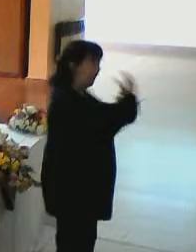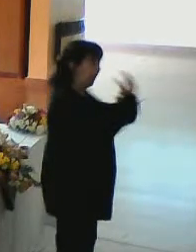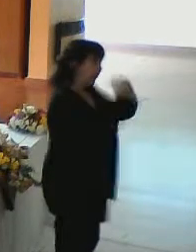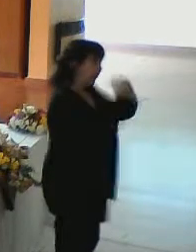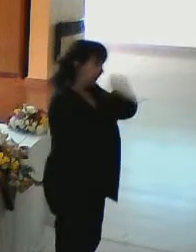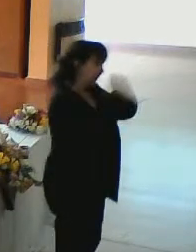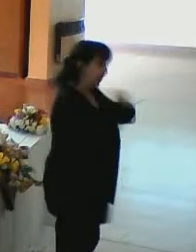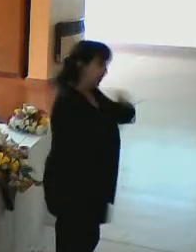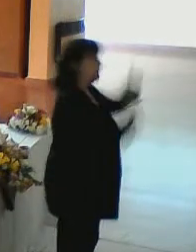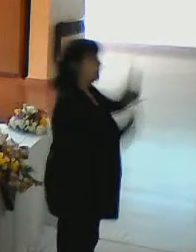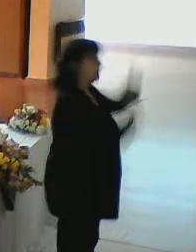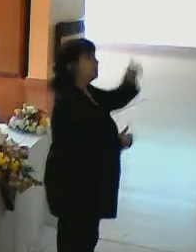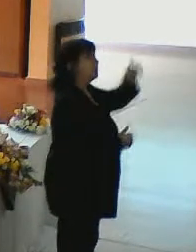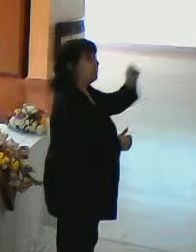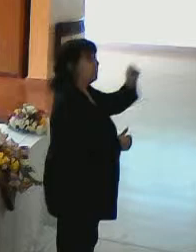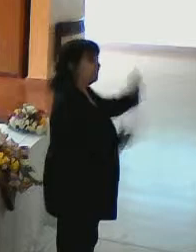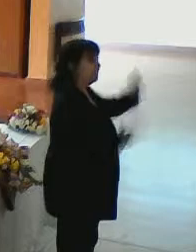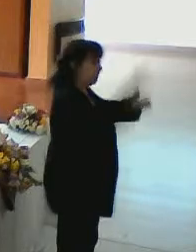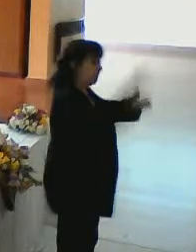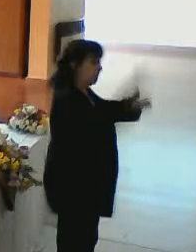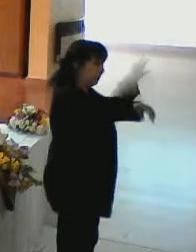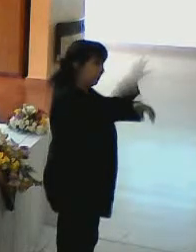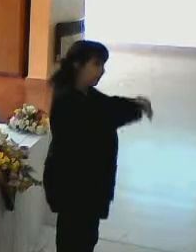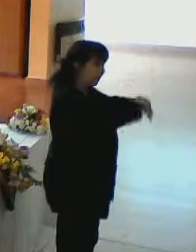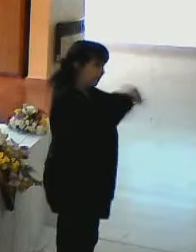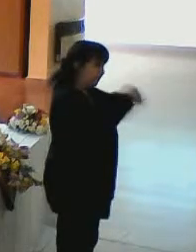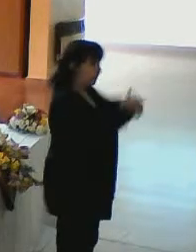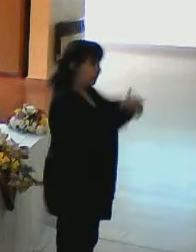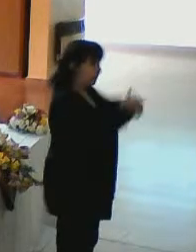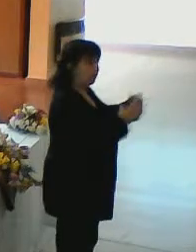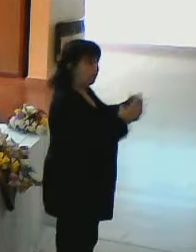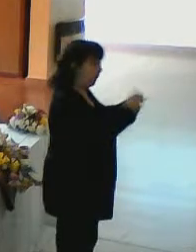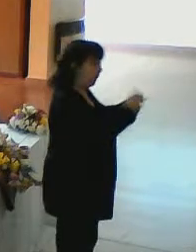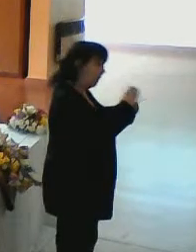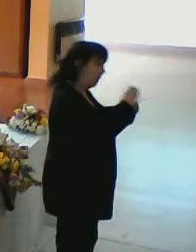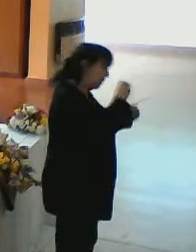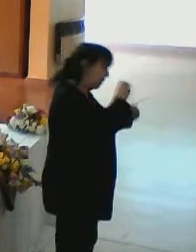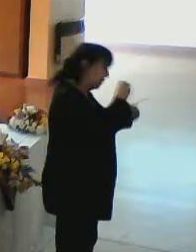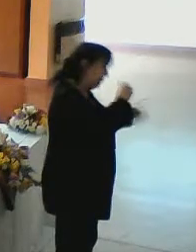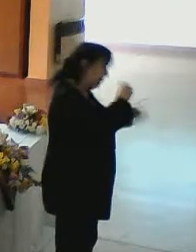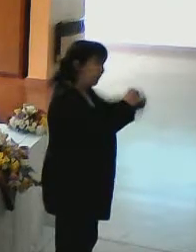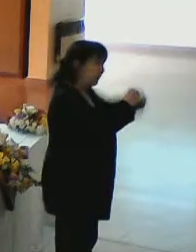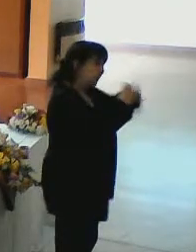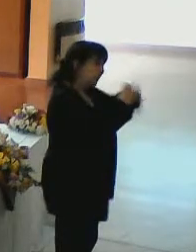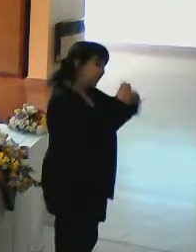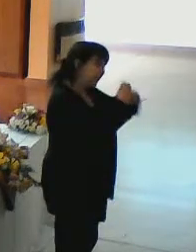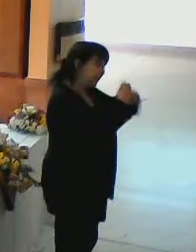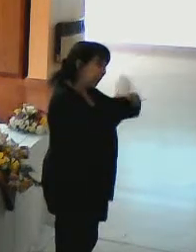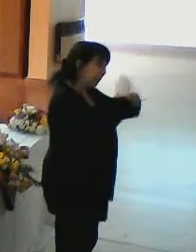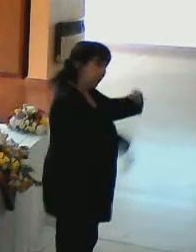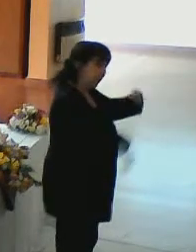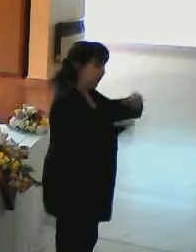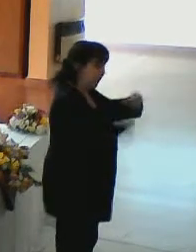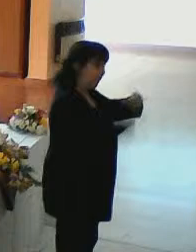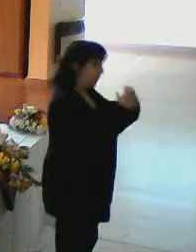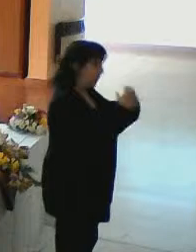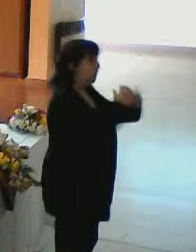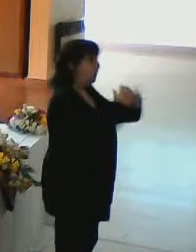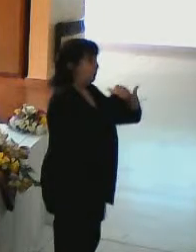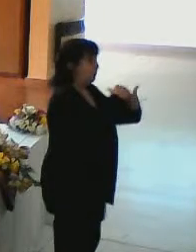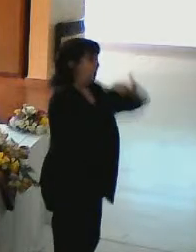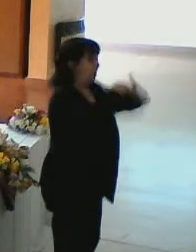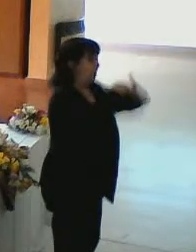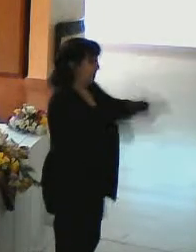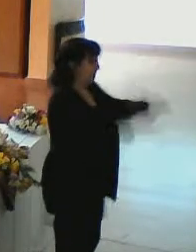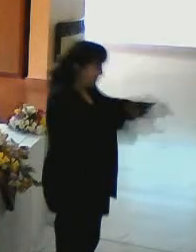A los 6 meses no toma objeto con una ni con ambas manos. Cuando nosotros hacemos una maniobra que lo agarramos de los